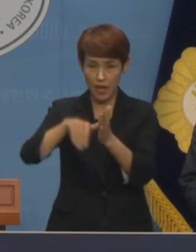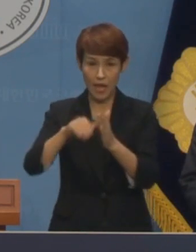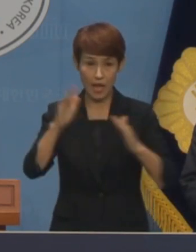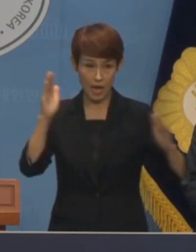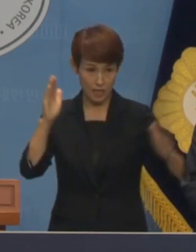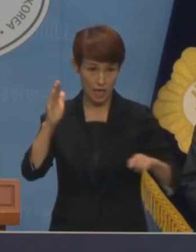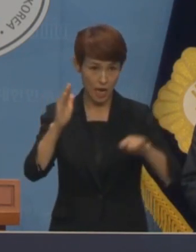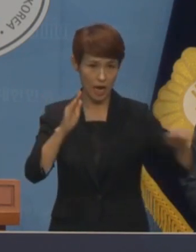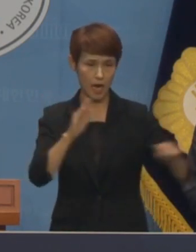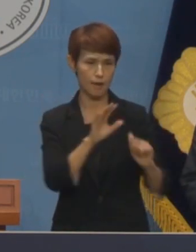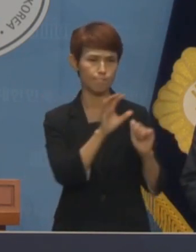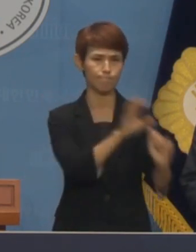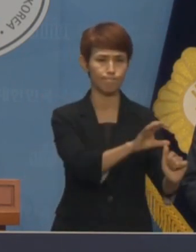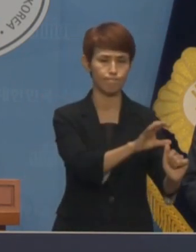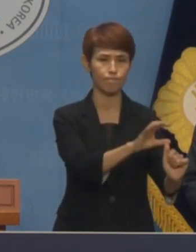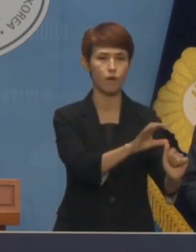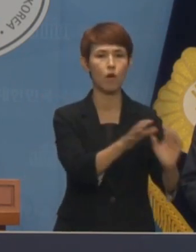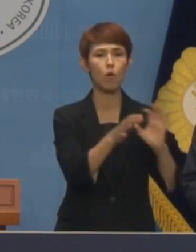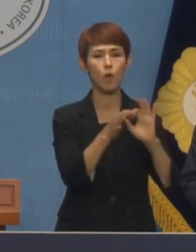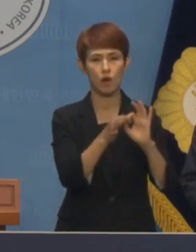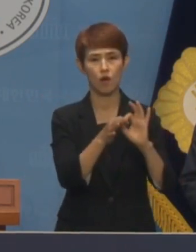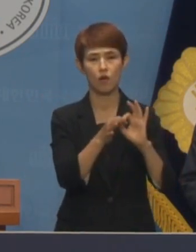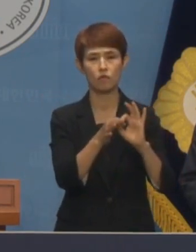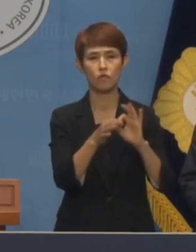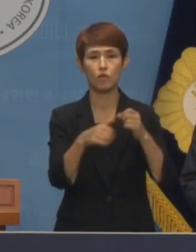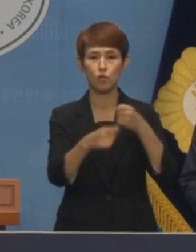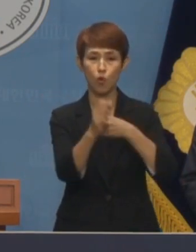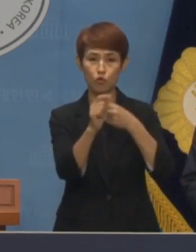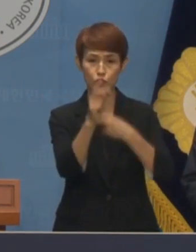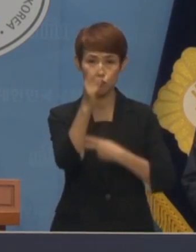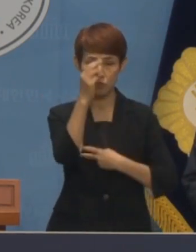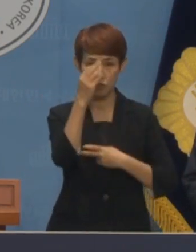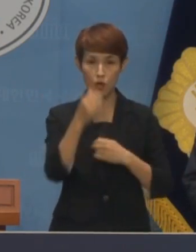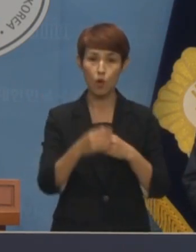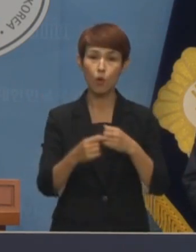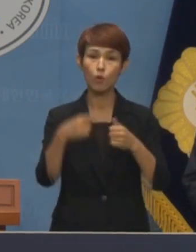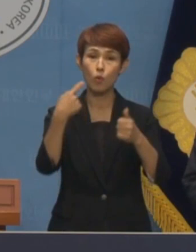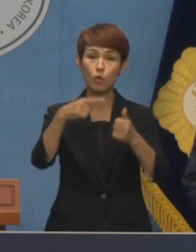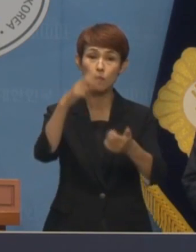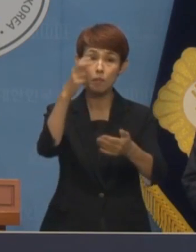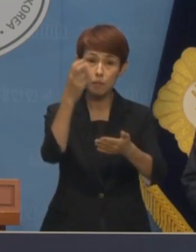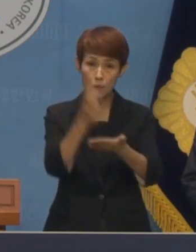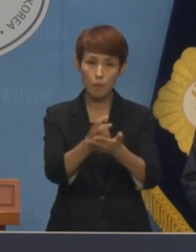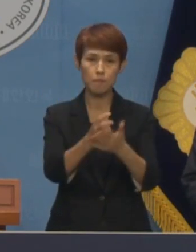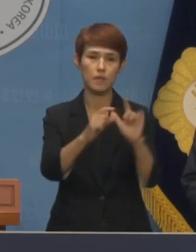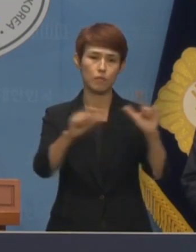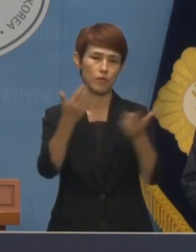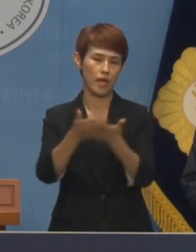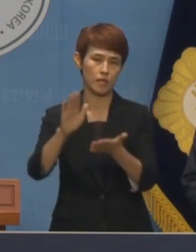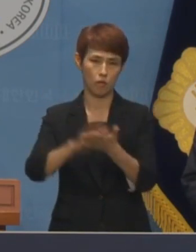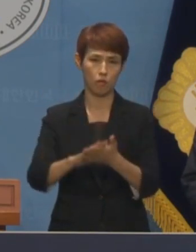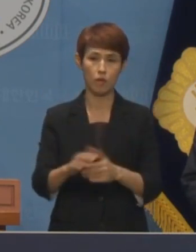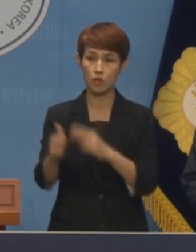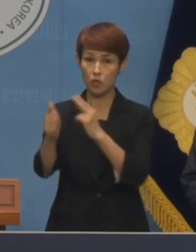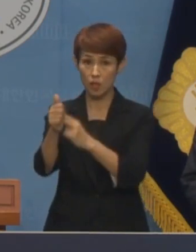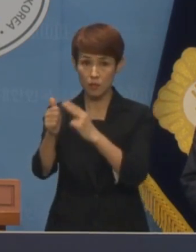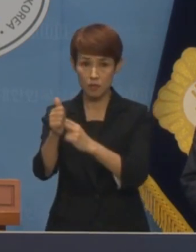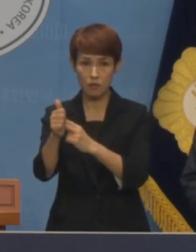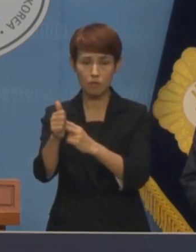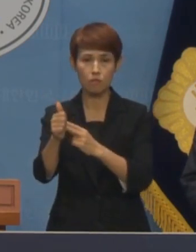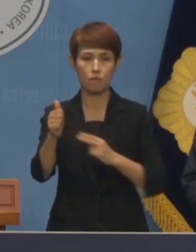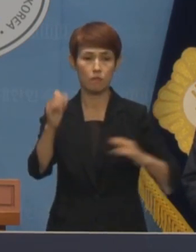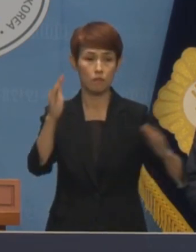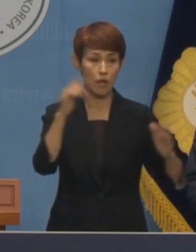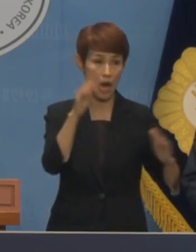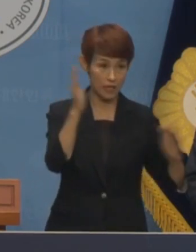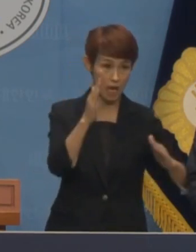대한 물리적 제지 법제화를 위한 초중등교육법 일부 개정 법률안입니다. 선생님들은 학생이 타 학생이나